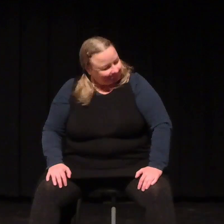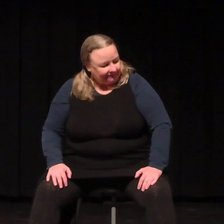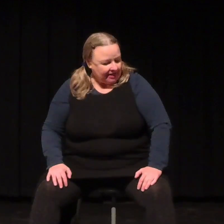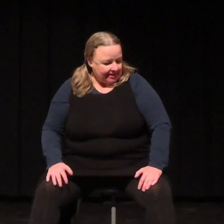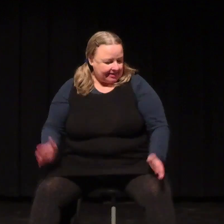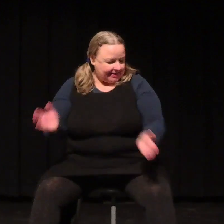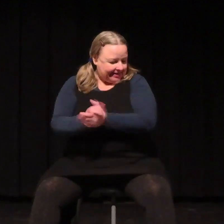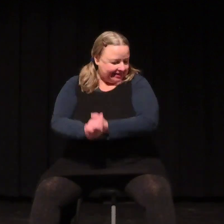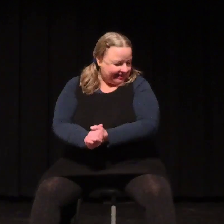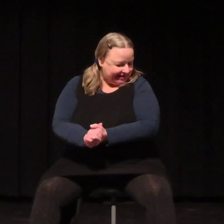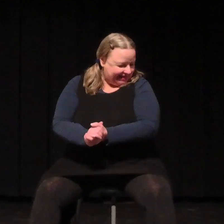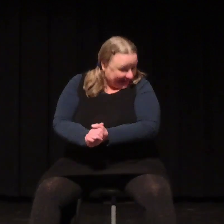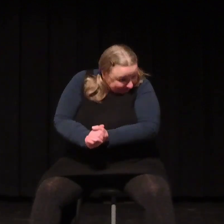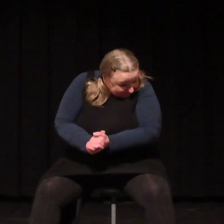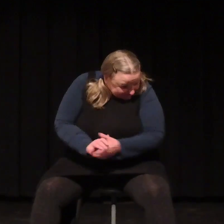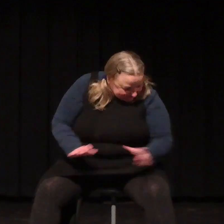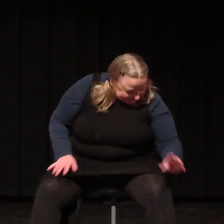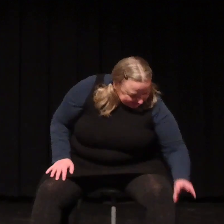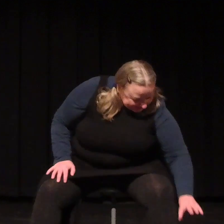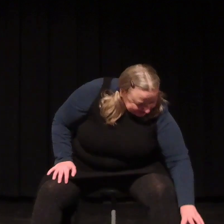Hey, c'était bon, ça, hein?